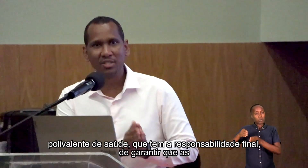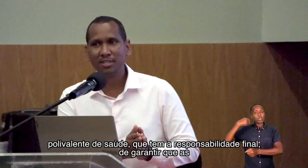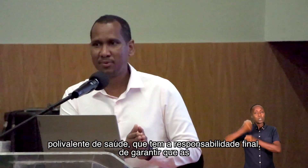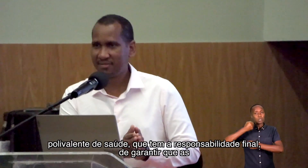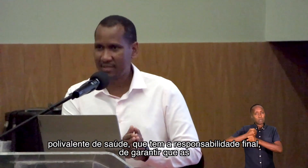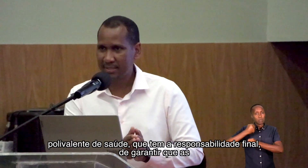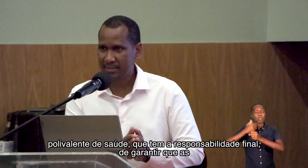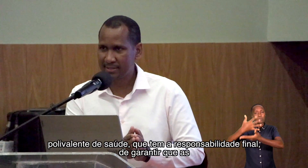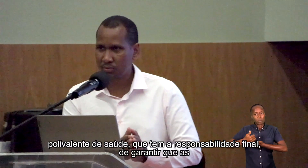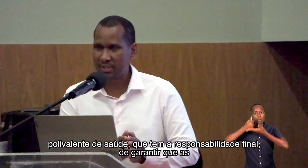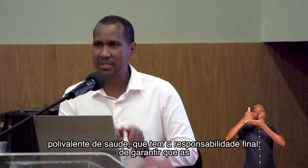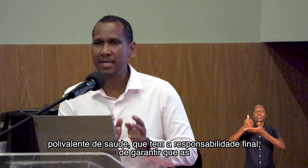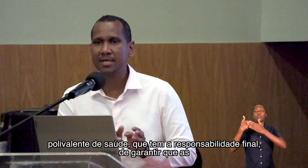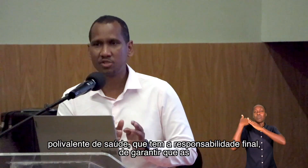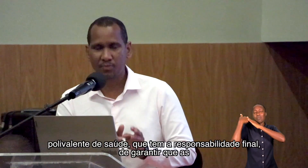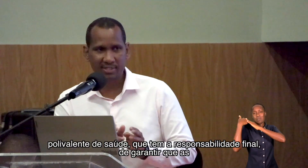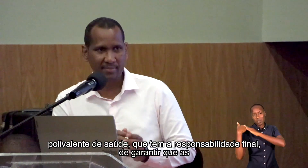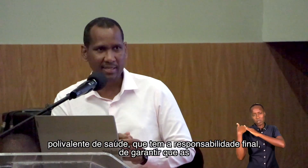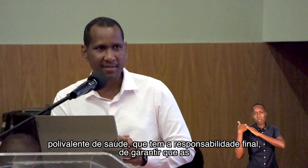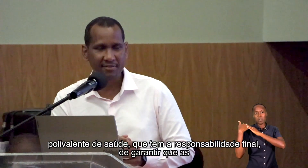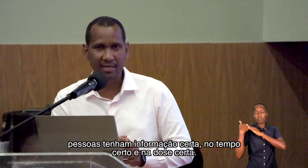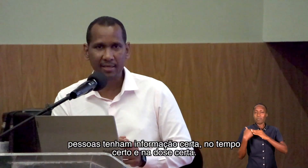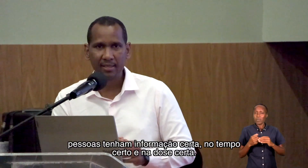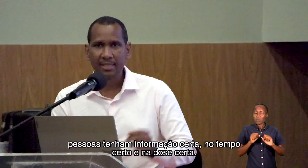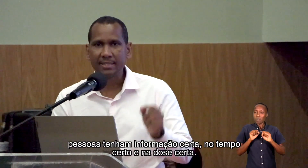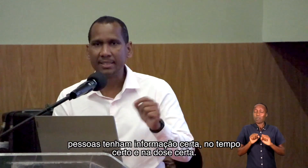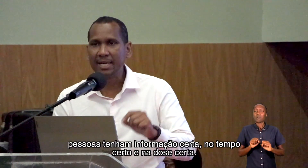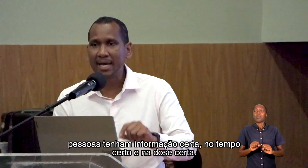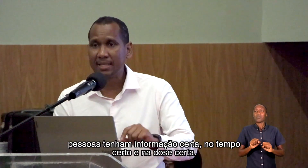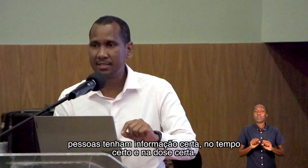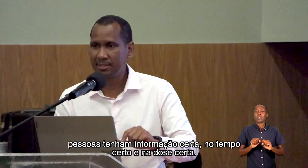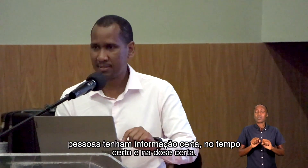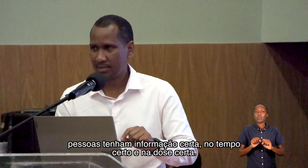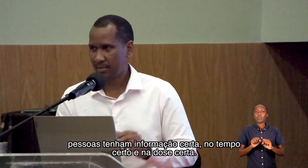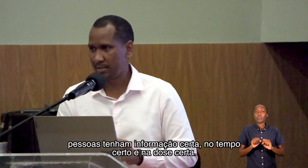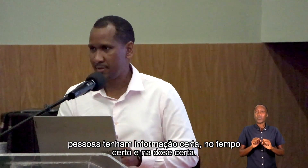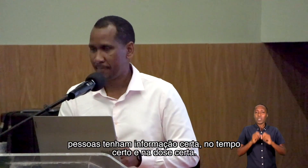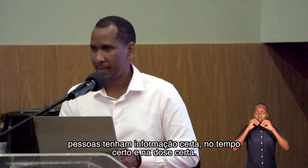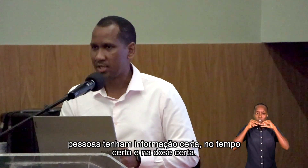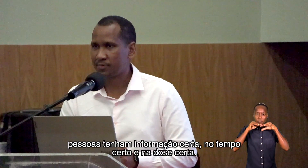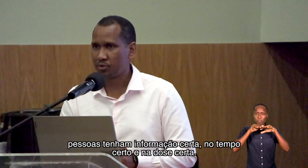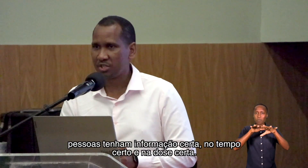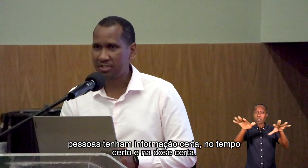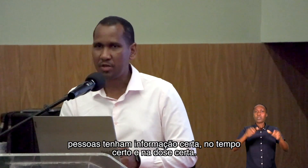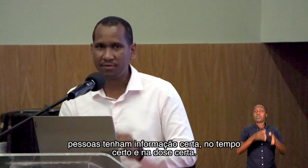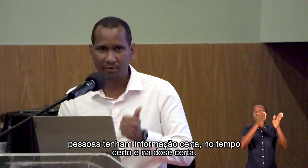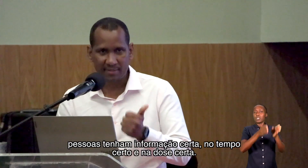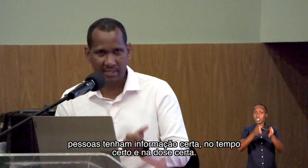agente polivalente de saúde, que tem a responsabilidade final de garantir que as pessoas tenham a informação